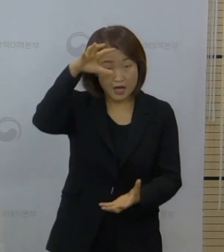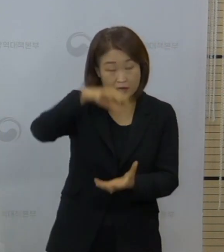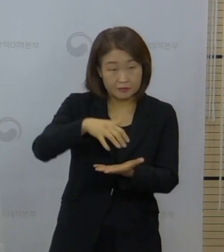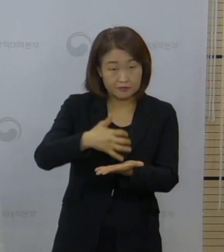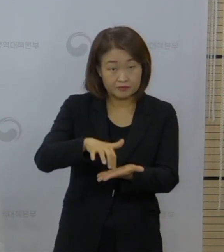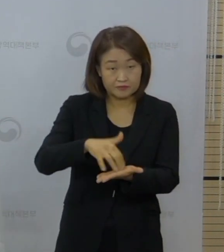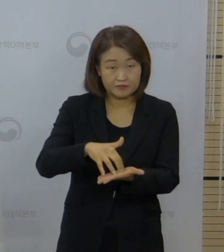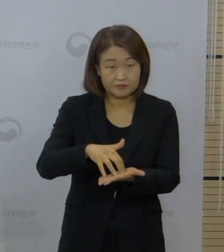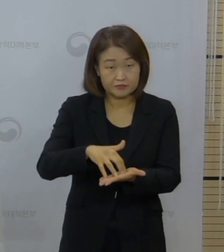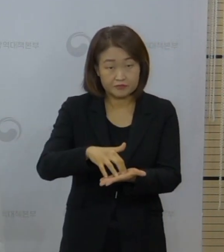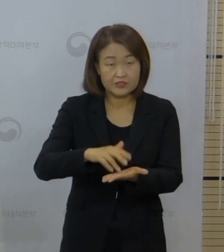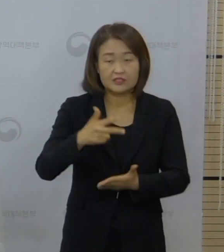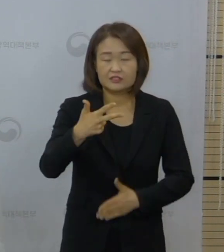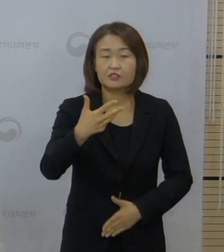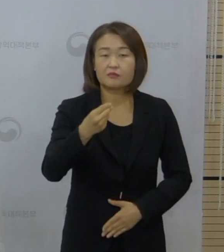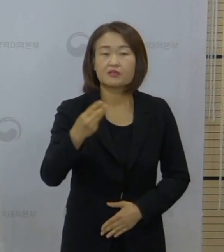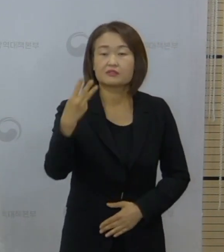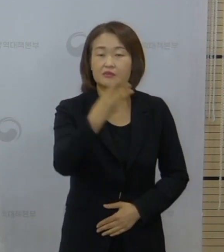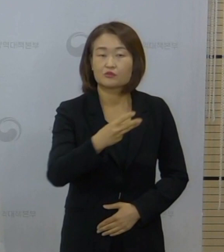확진자 수는 7만